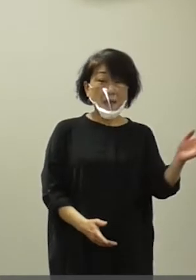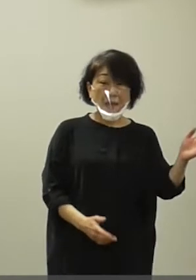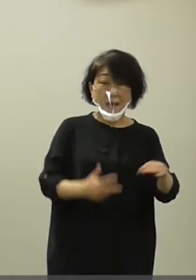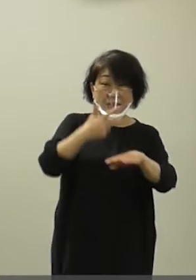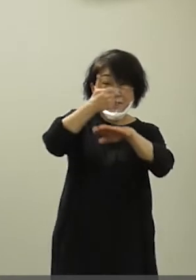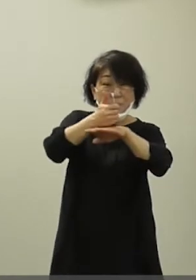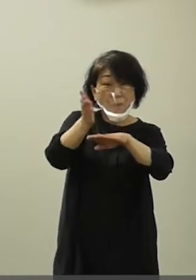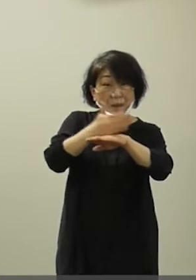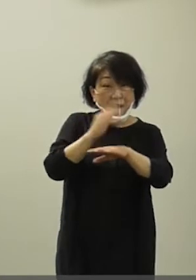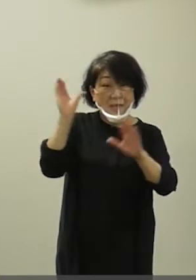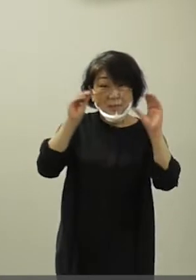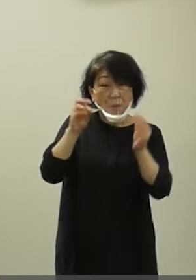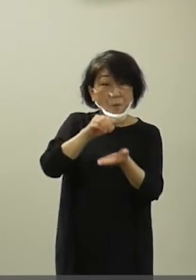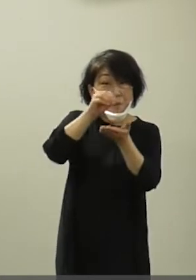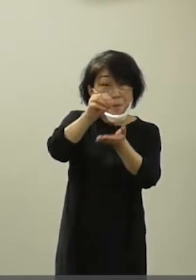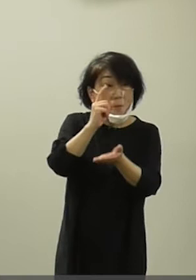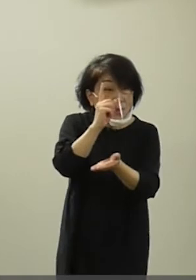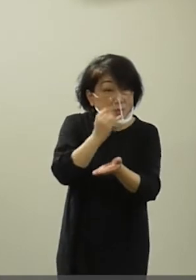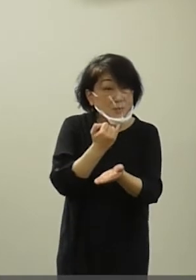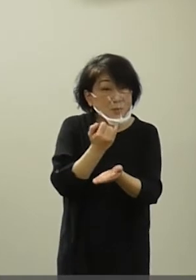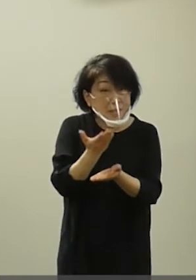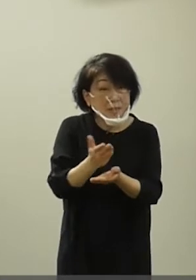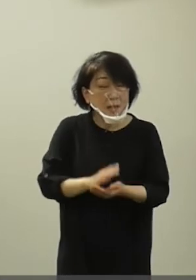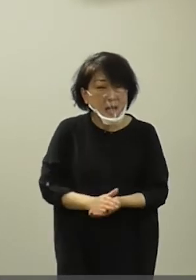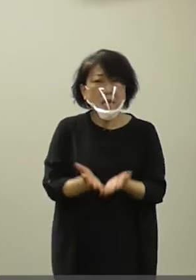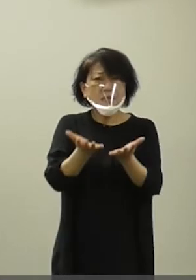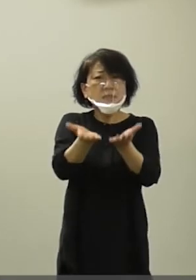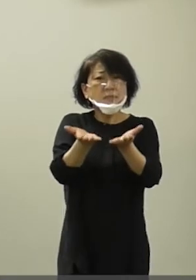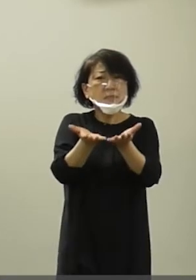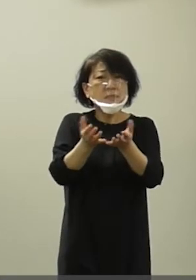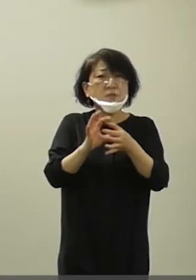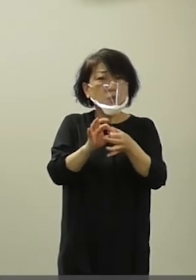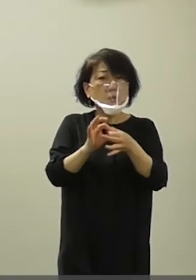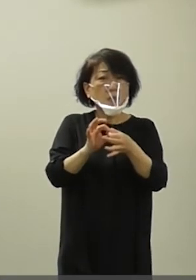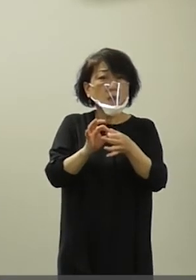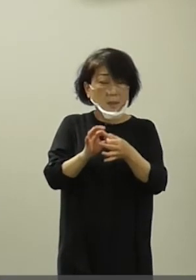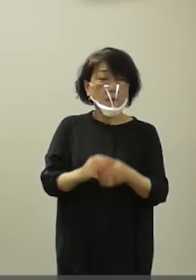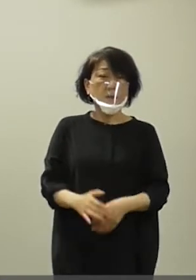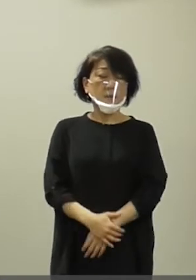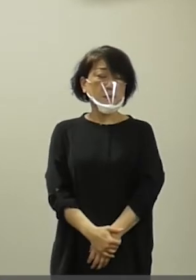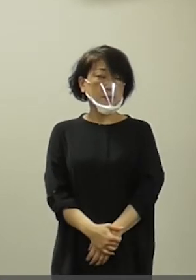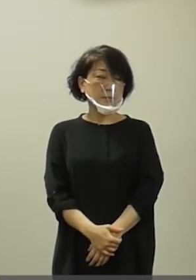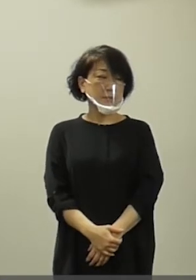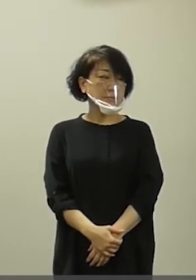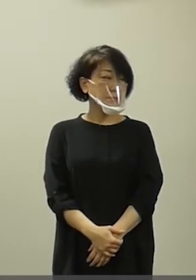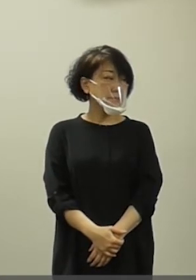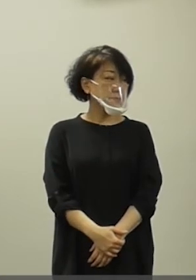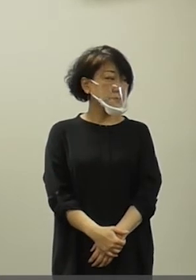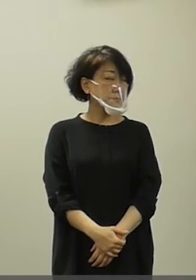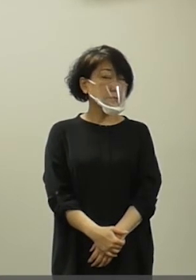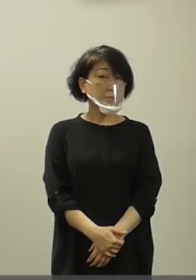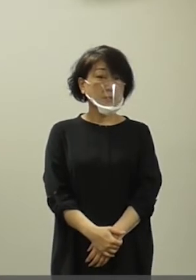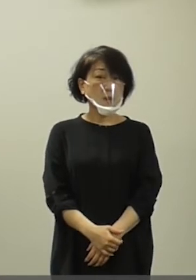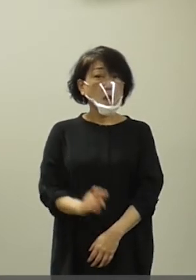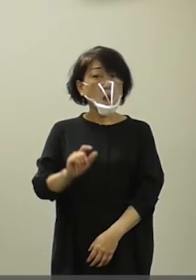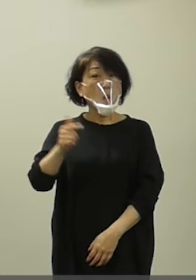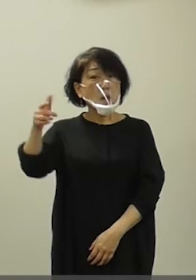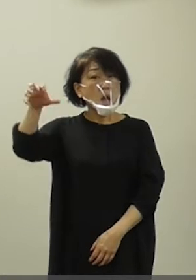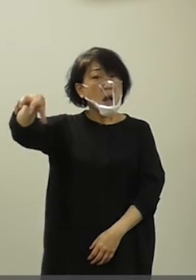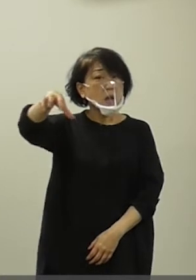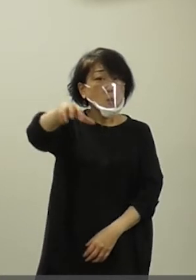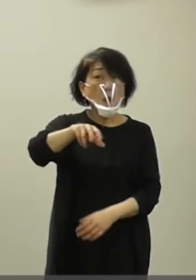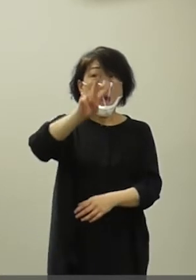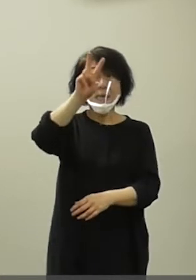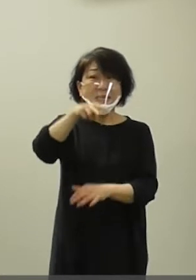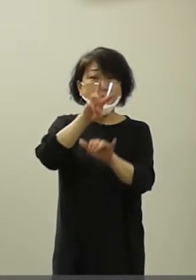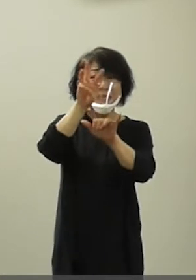情報提供した大震災にかかるところですっを他の地域では2歳証明の